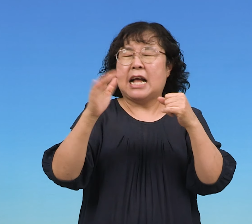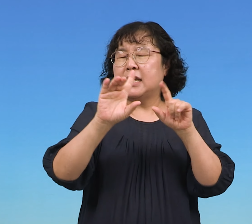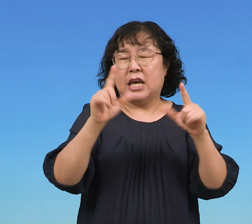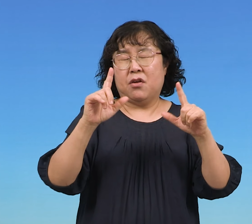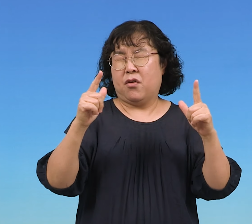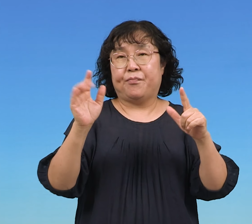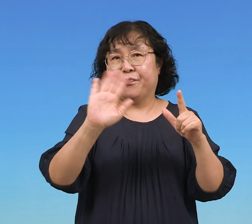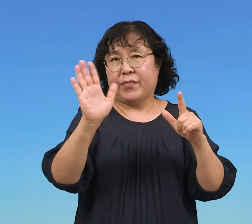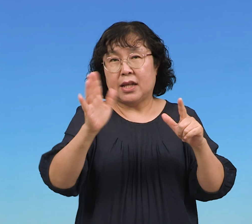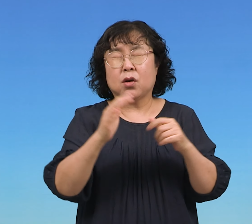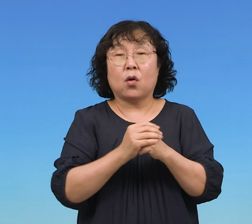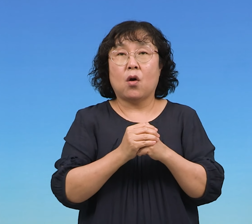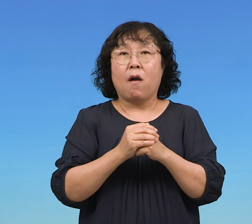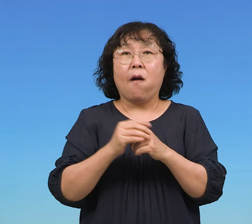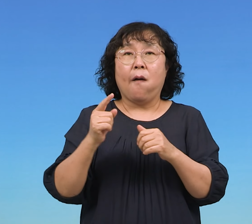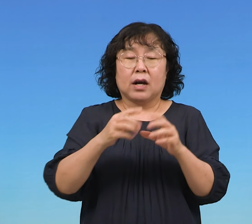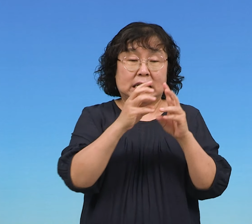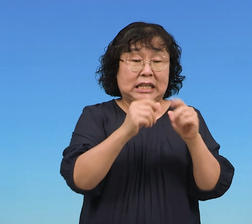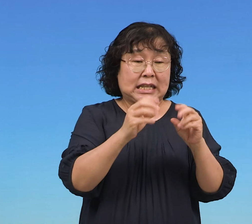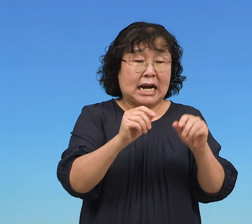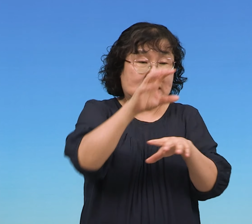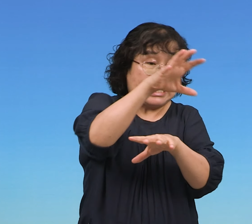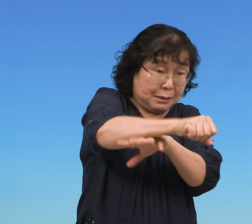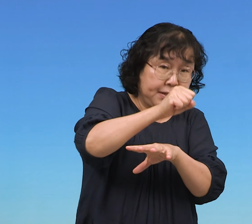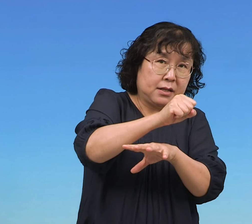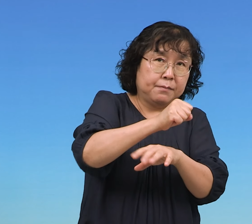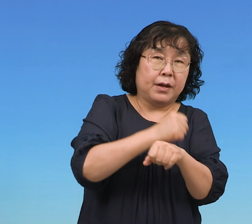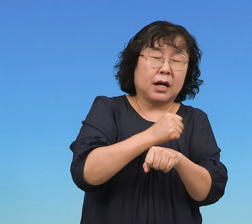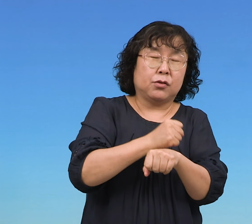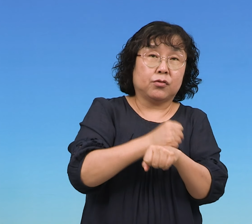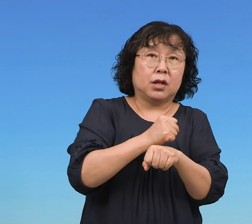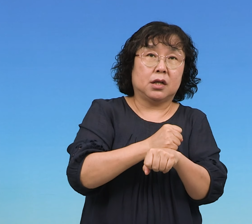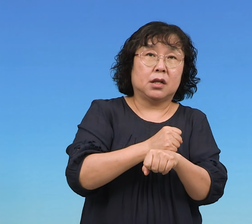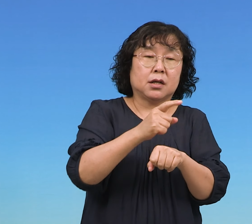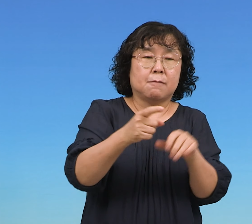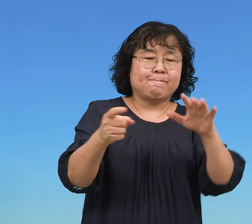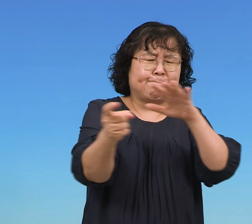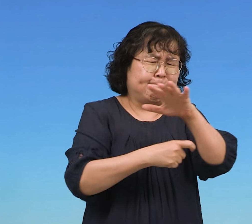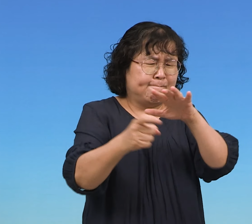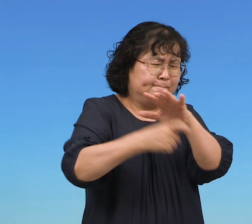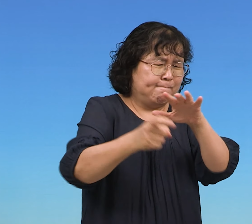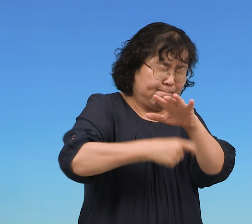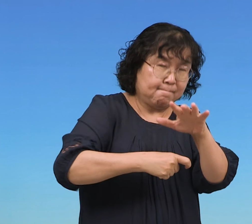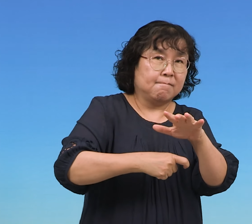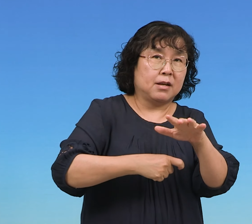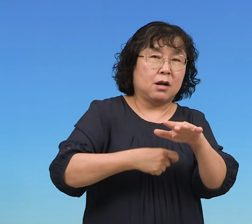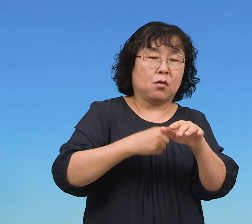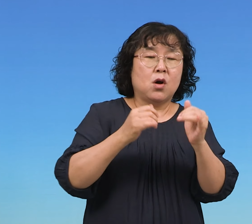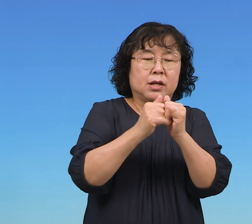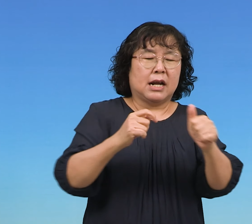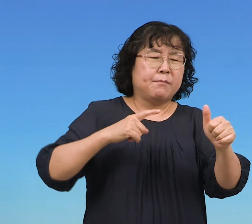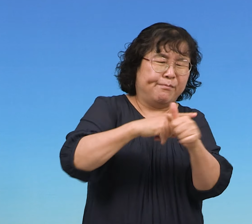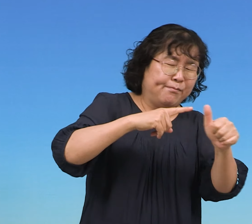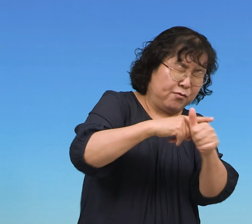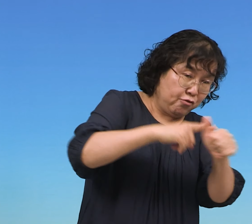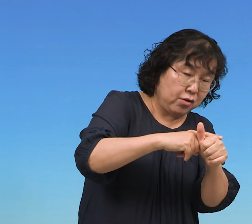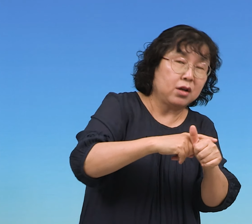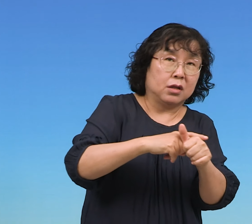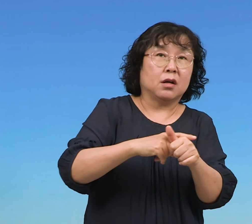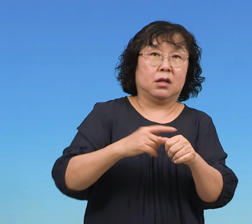급습해서 약탈한 거예요. 옛날에 이런 일들이 많았을 거 아닙니까? 갑자기 이 악한 것들이 때로